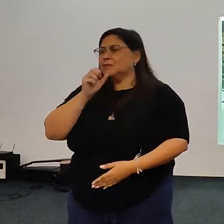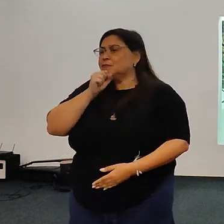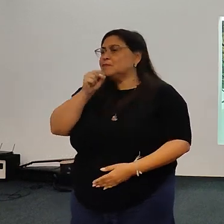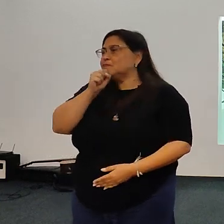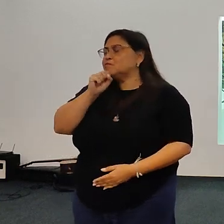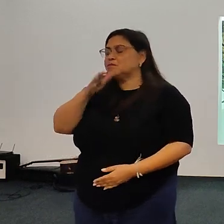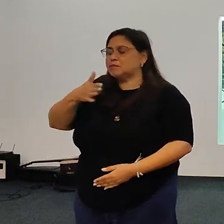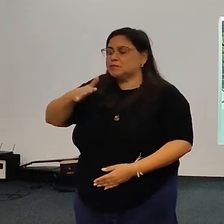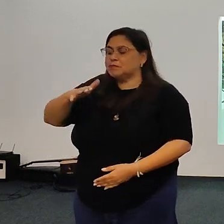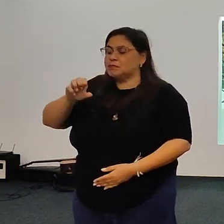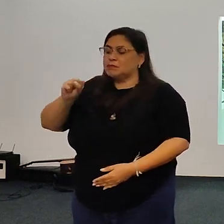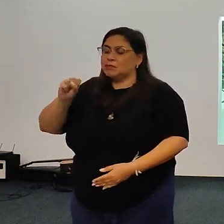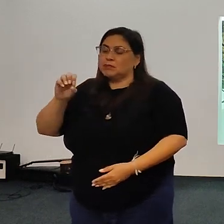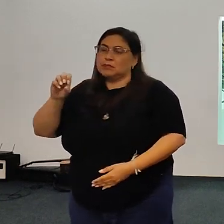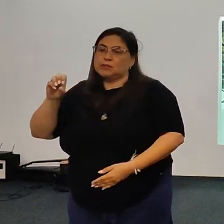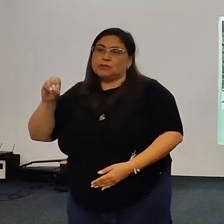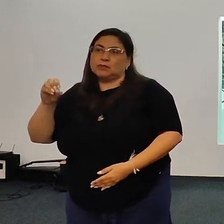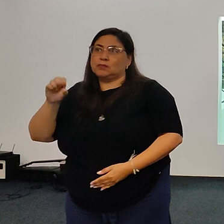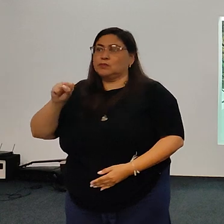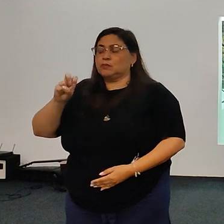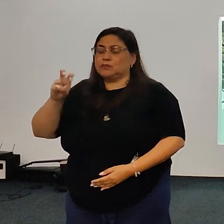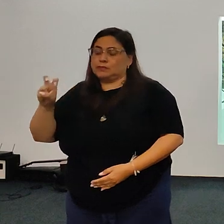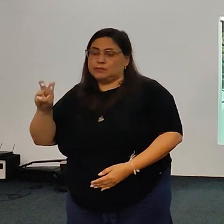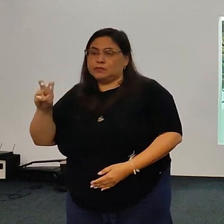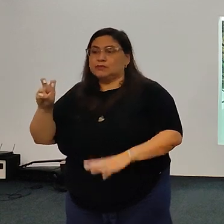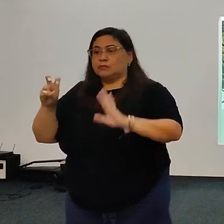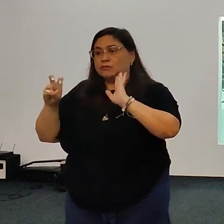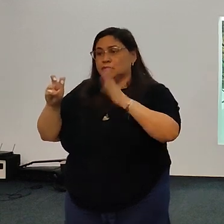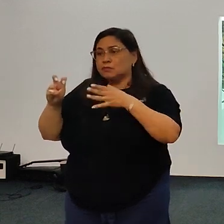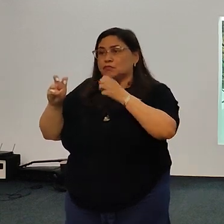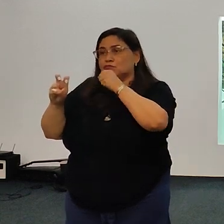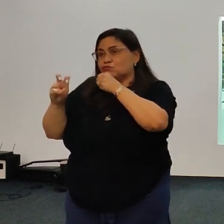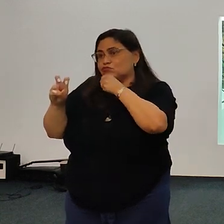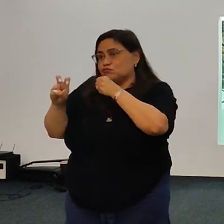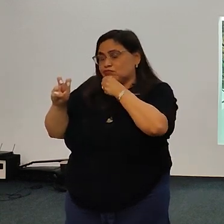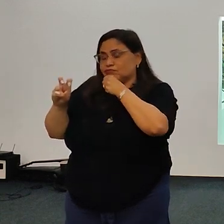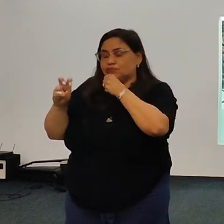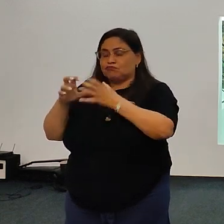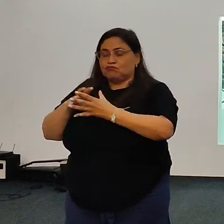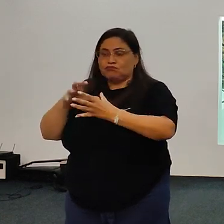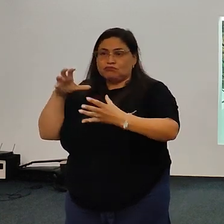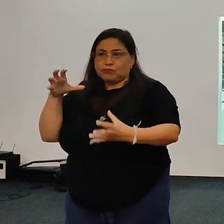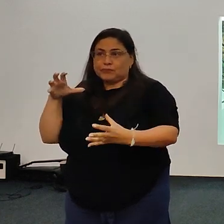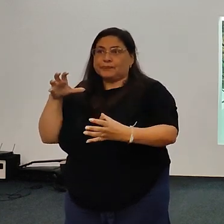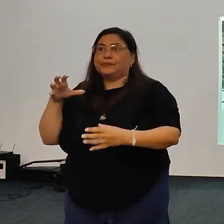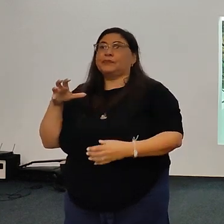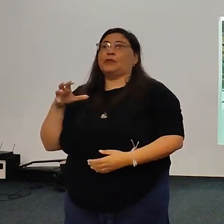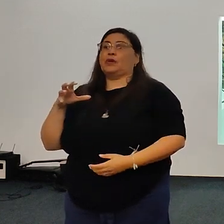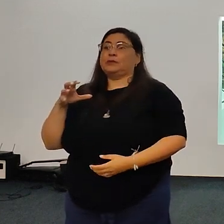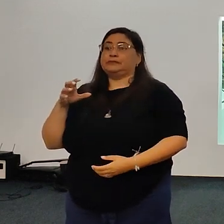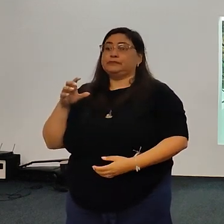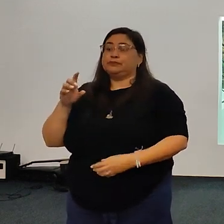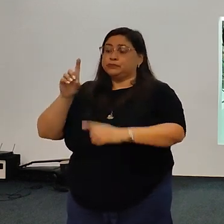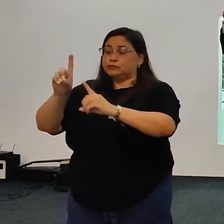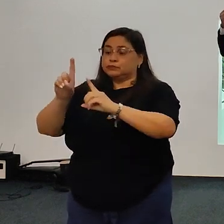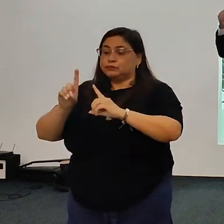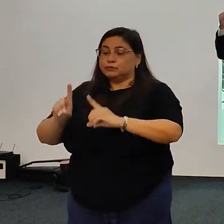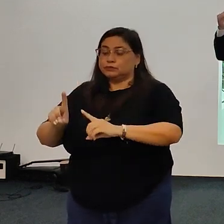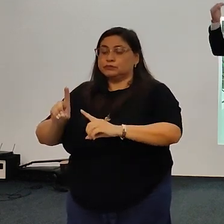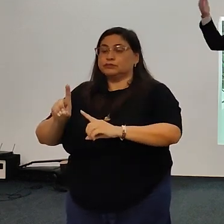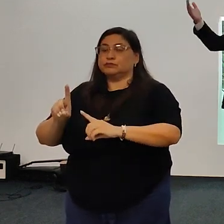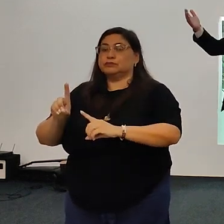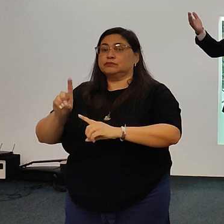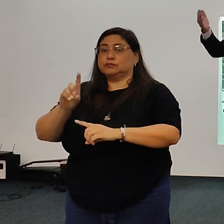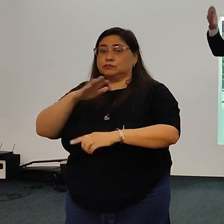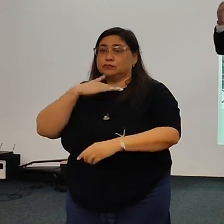escreveu por volta do ano 80, 85, então ele já era um idoso, né? Como os irmãos sabem, o único discípulo a